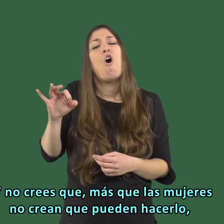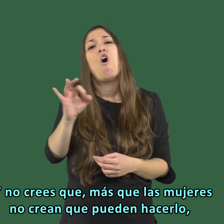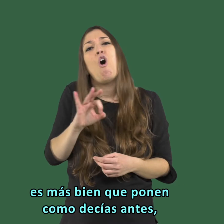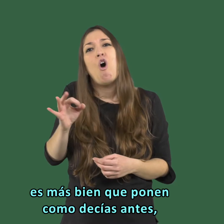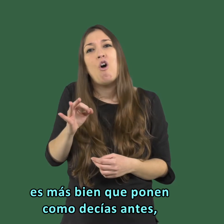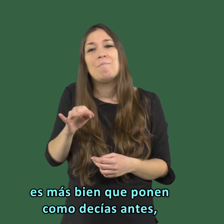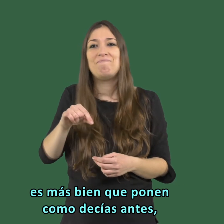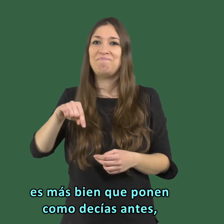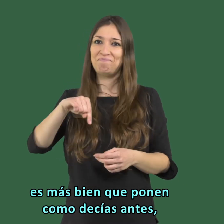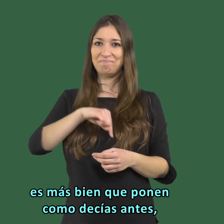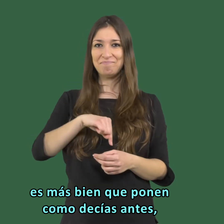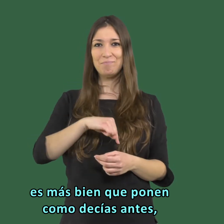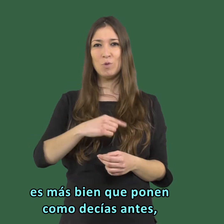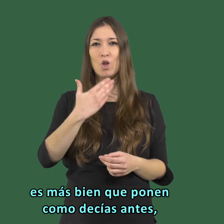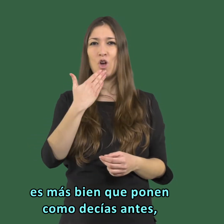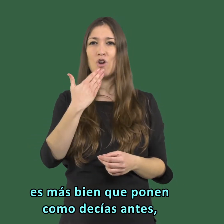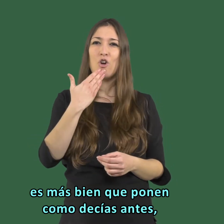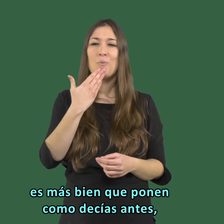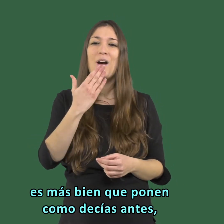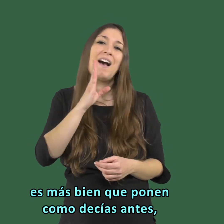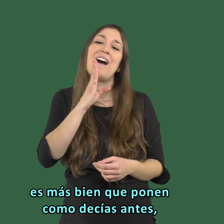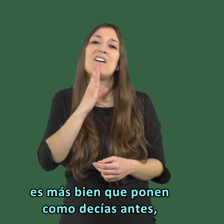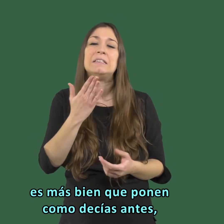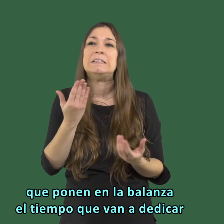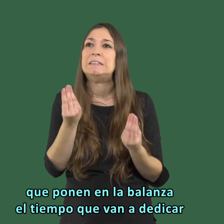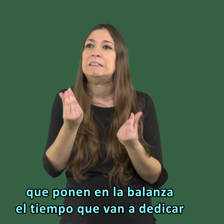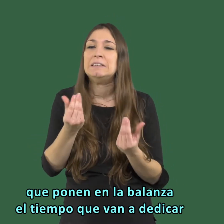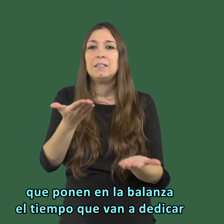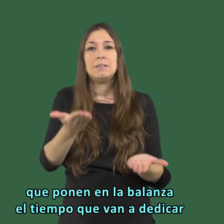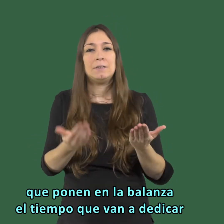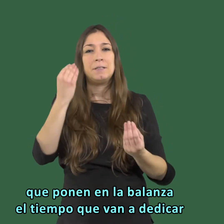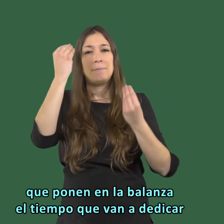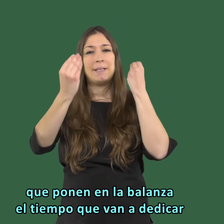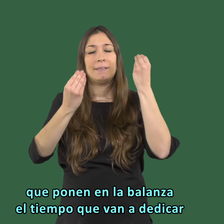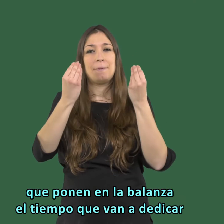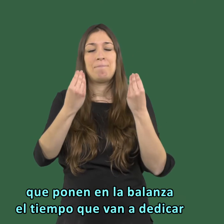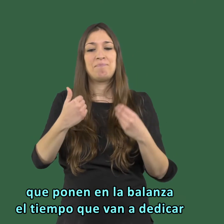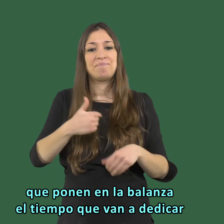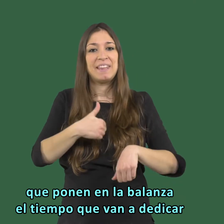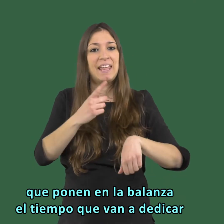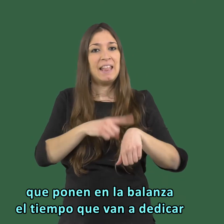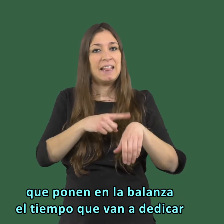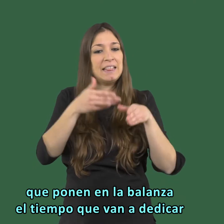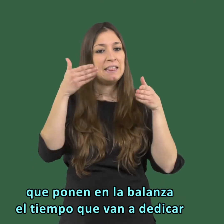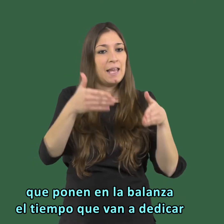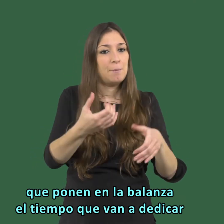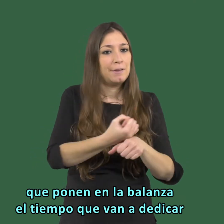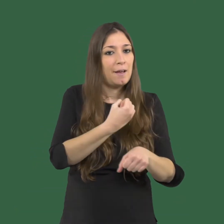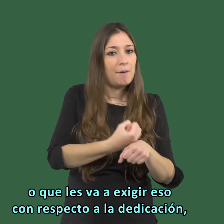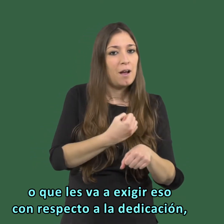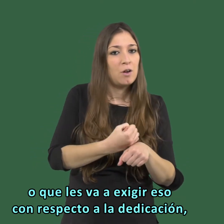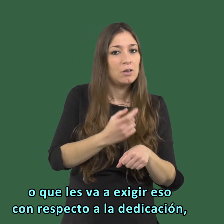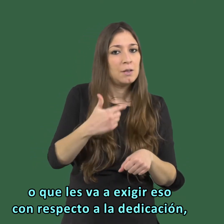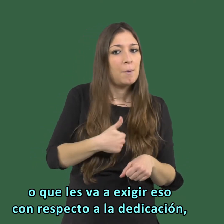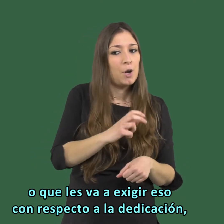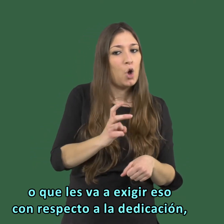hacerlo, es más bien que ponen, como decías antes, no ponen en la balanza el tiempo que van a dedicar o que les